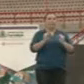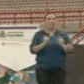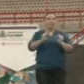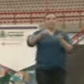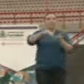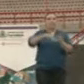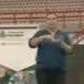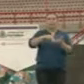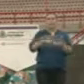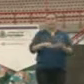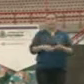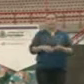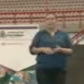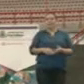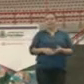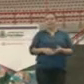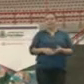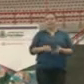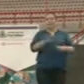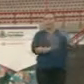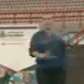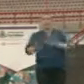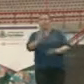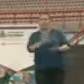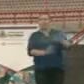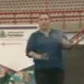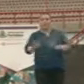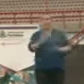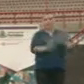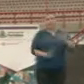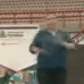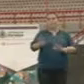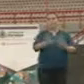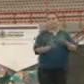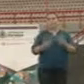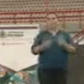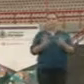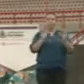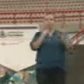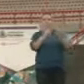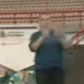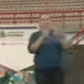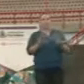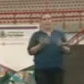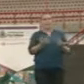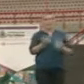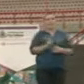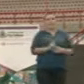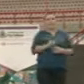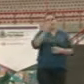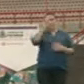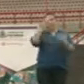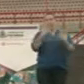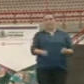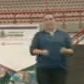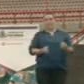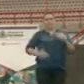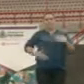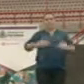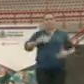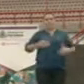pelo Bluetooth sem se tocar. Não dá com essas danças do toque, de se encostar. Eles não eram muito a favor desse tipo de comportamento.